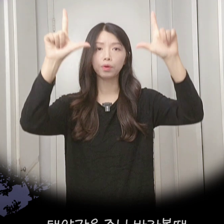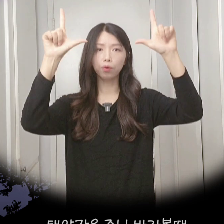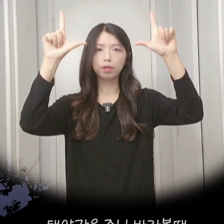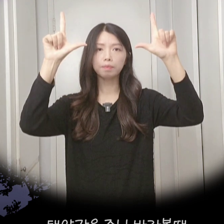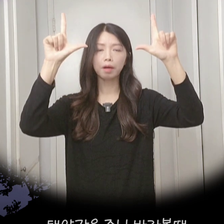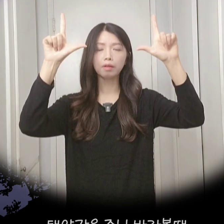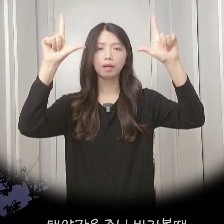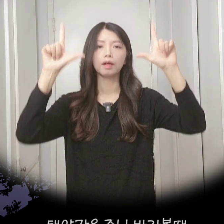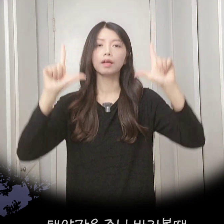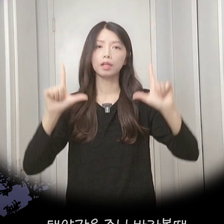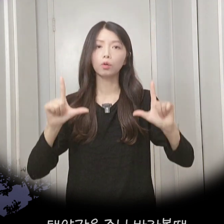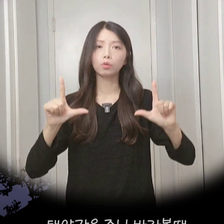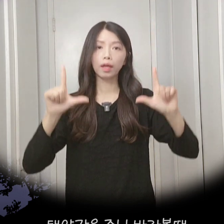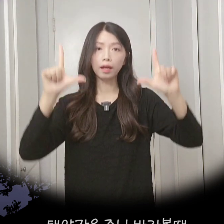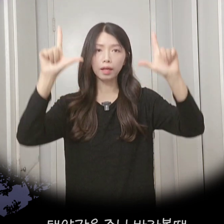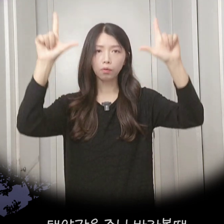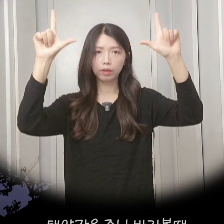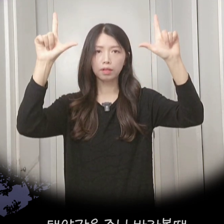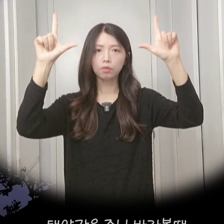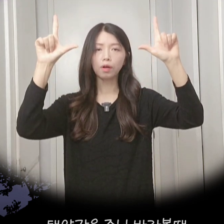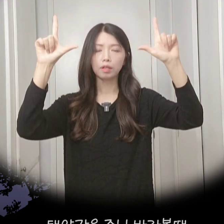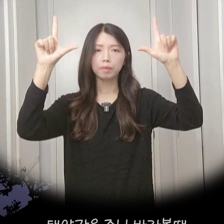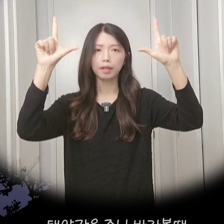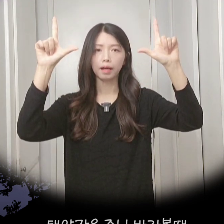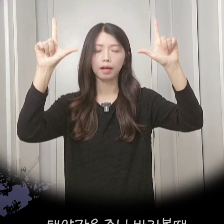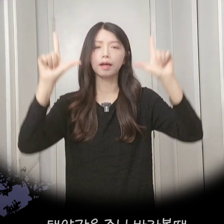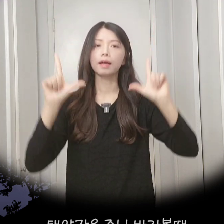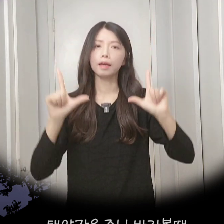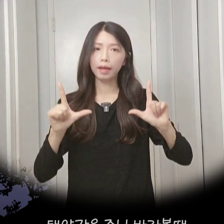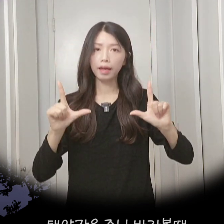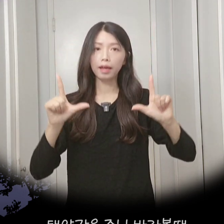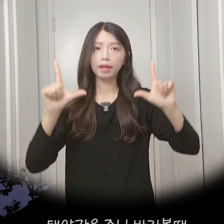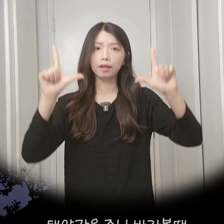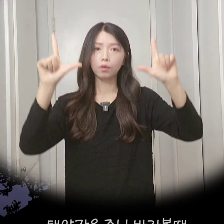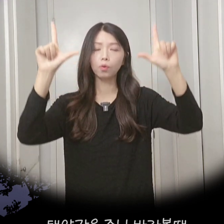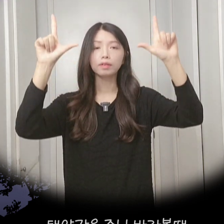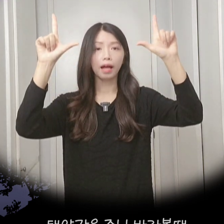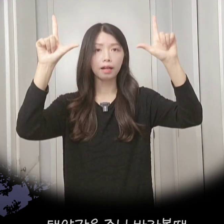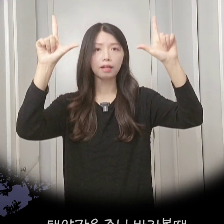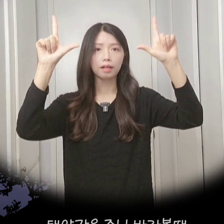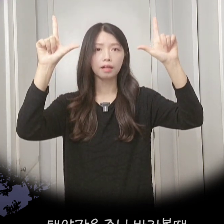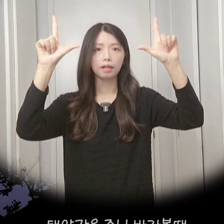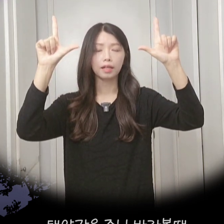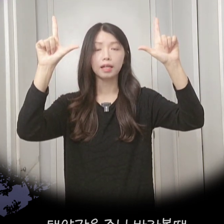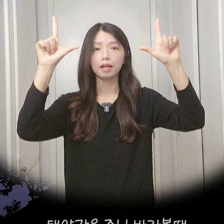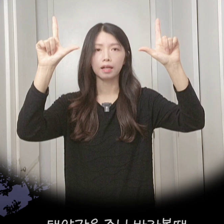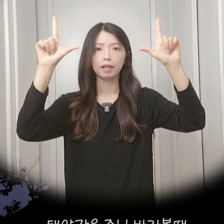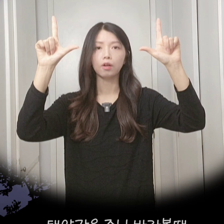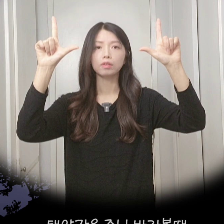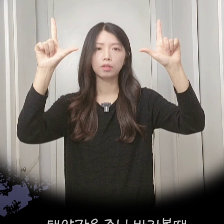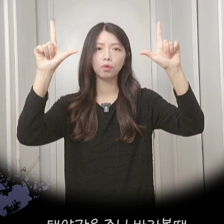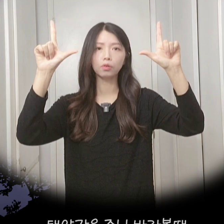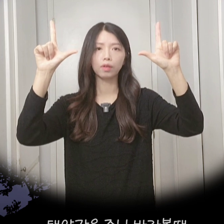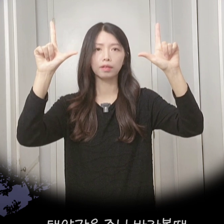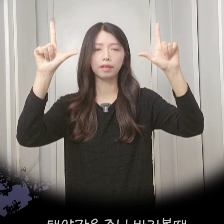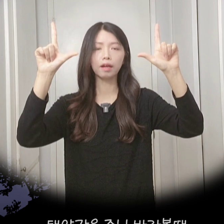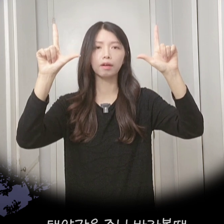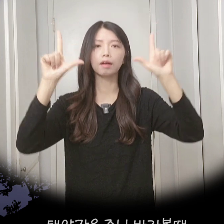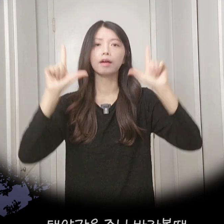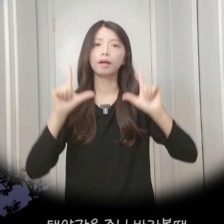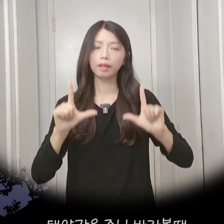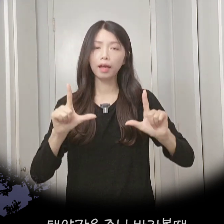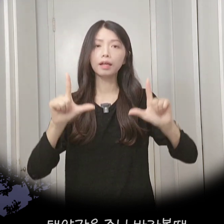그대로 위로 올리시면 이것도 태양이라고 한 뜻의 수어가 됩니다. 해 혹은 날, 일 이런 뜻의 수어도